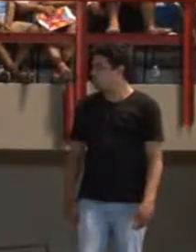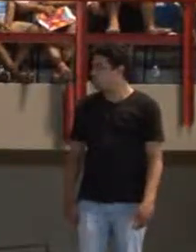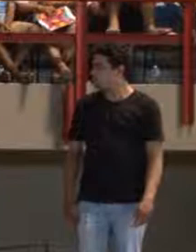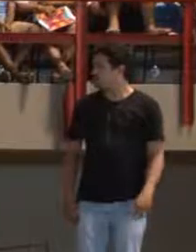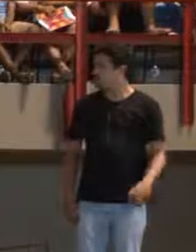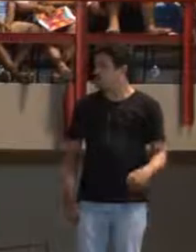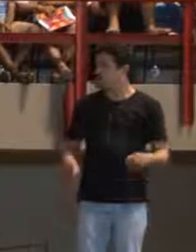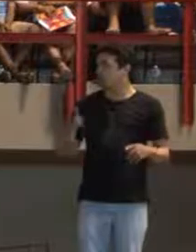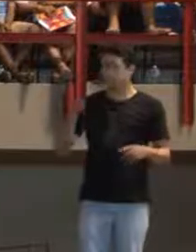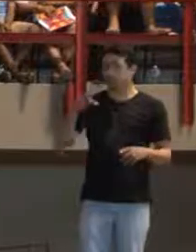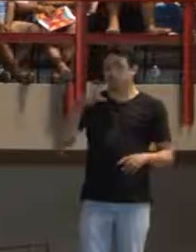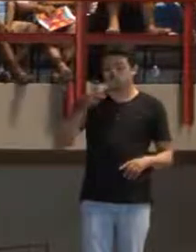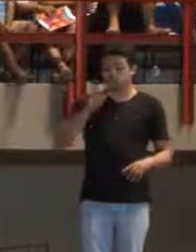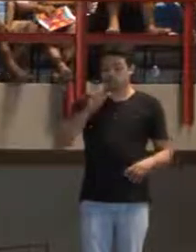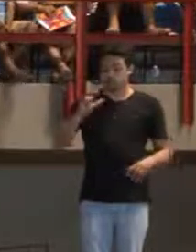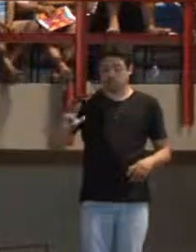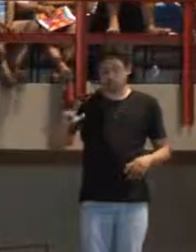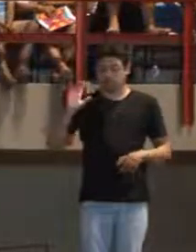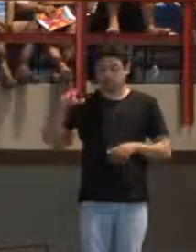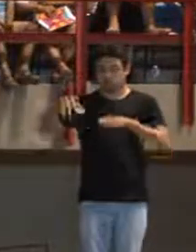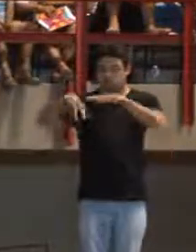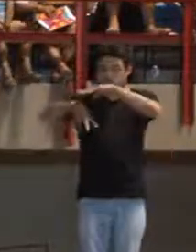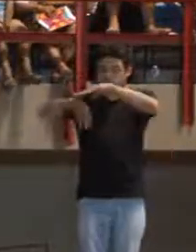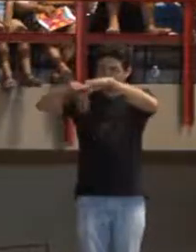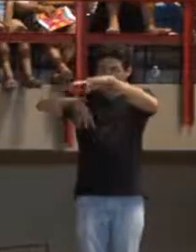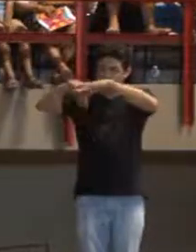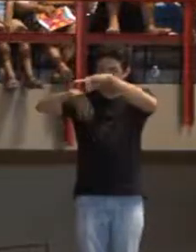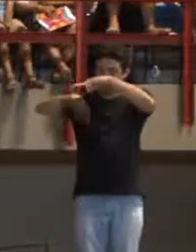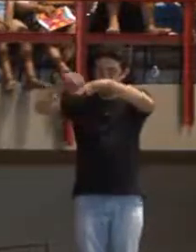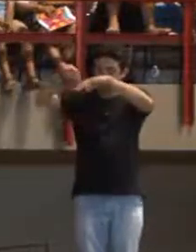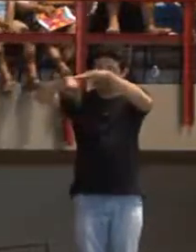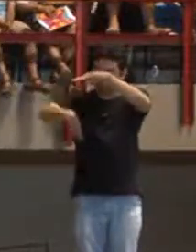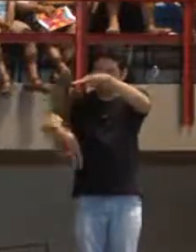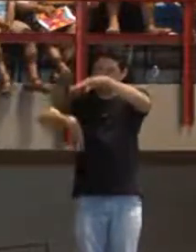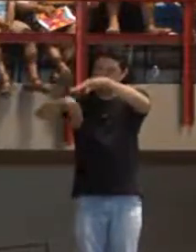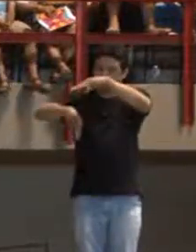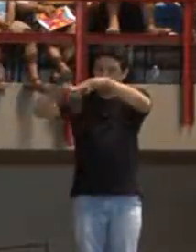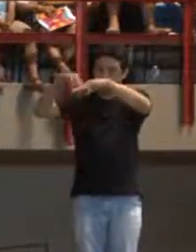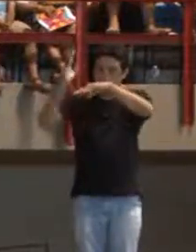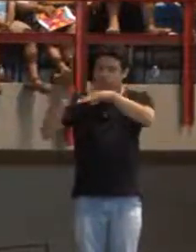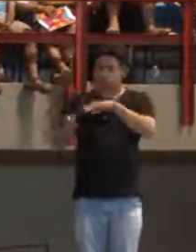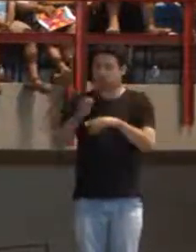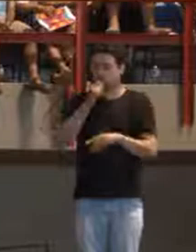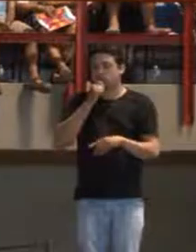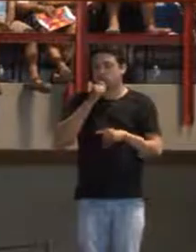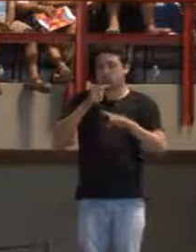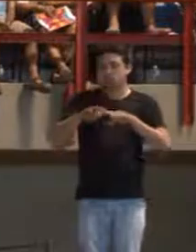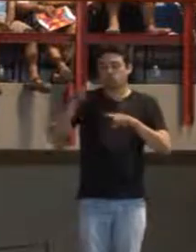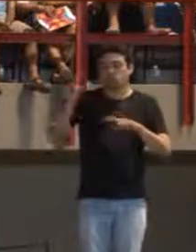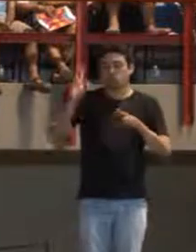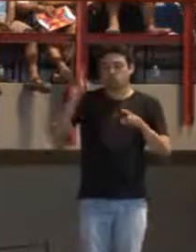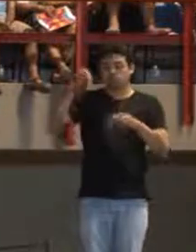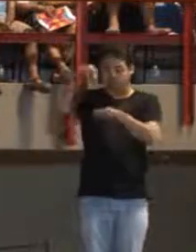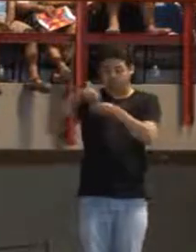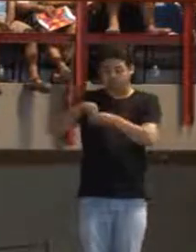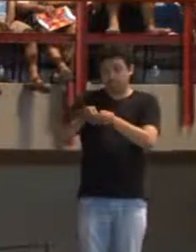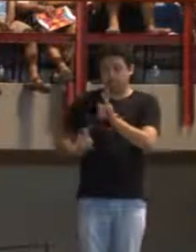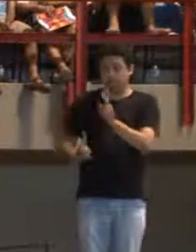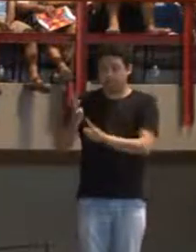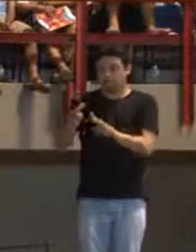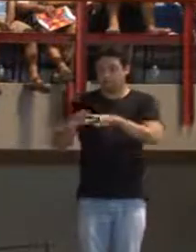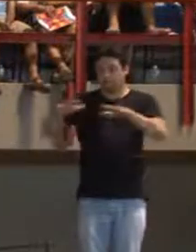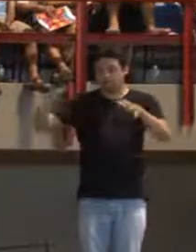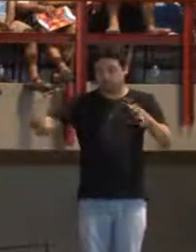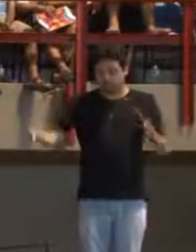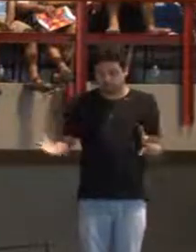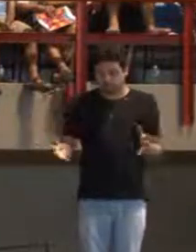Pergunta, o pré-sal já foi extraído? Previsão para quando? Gente, a quantidade de petróleo que a gente extrai do pré-sal